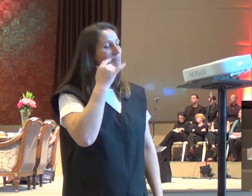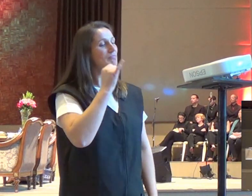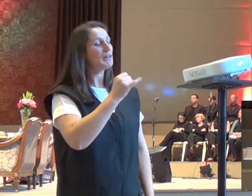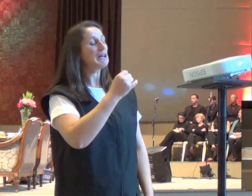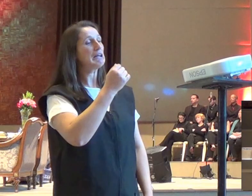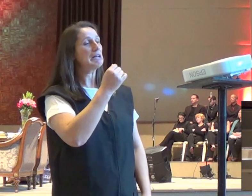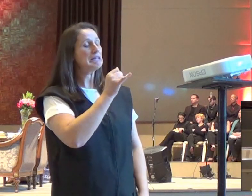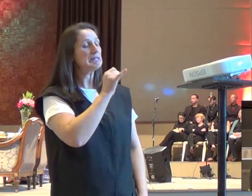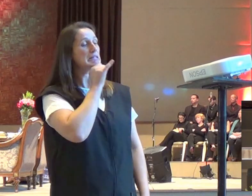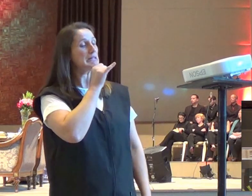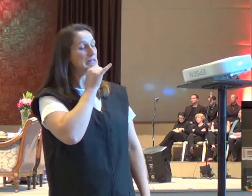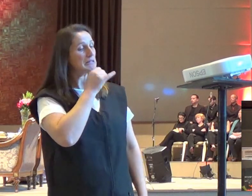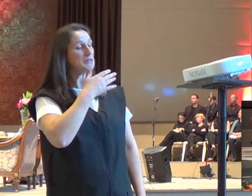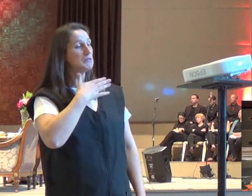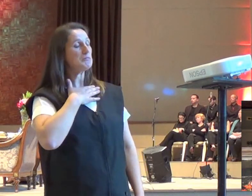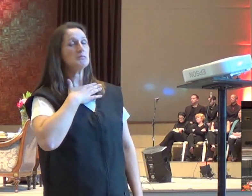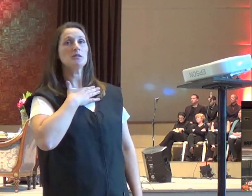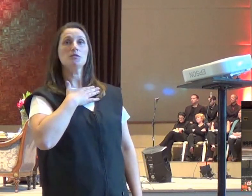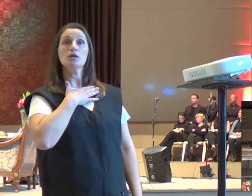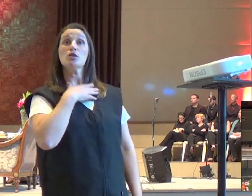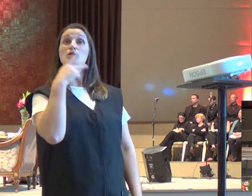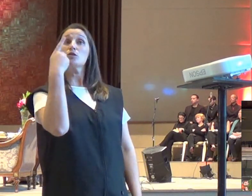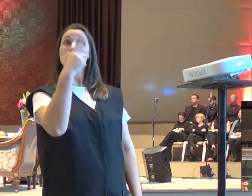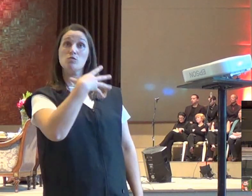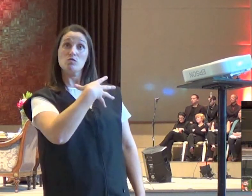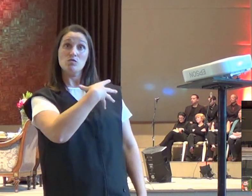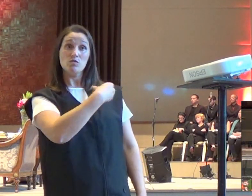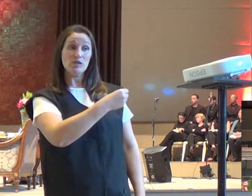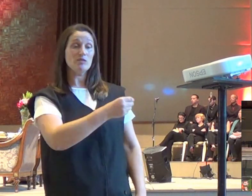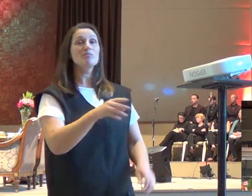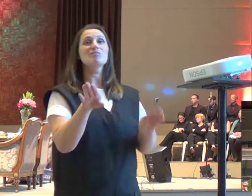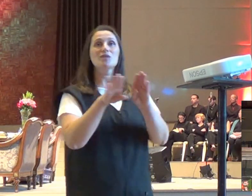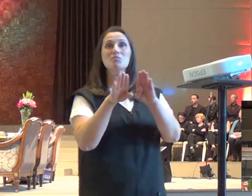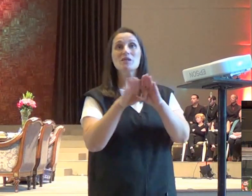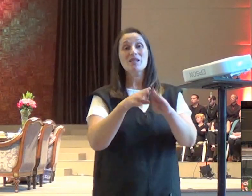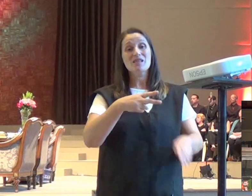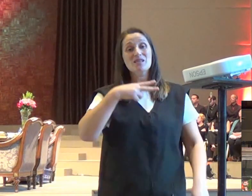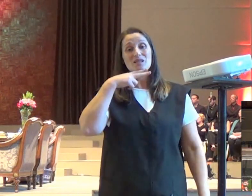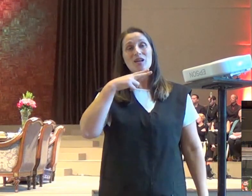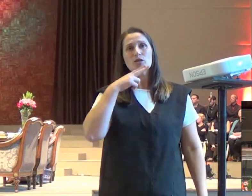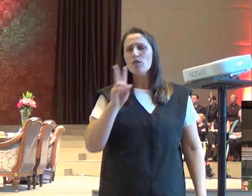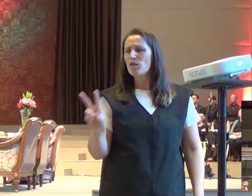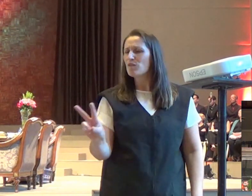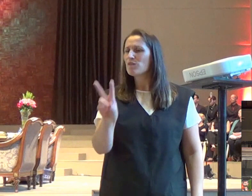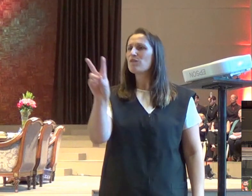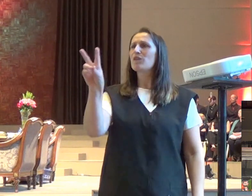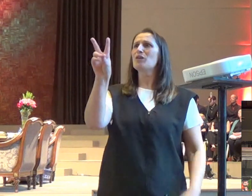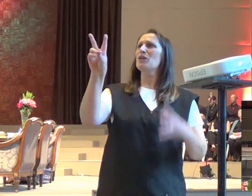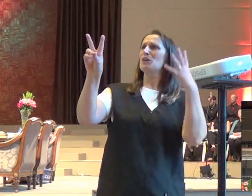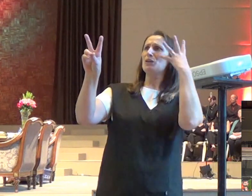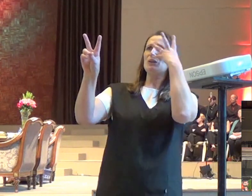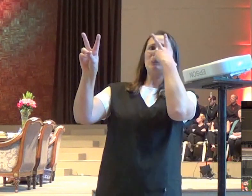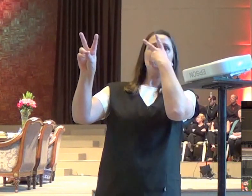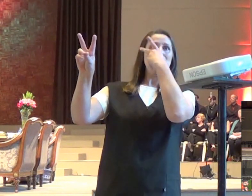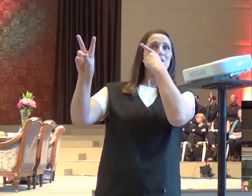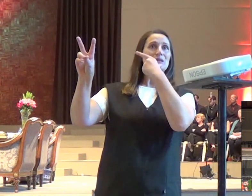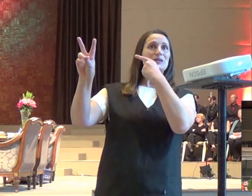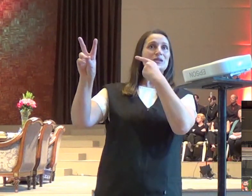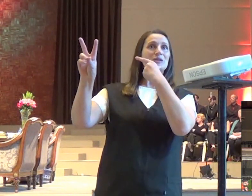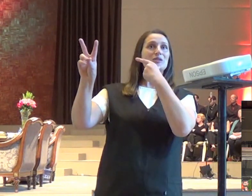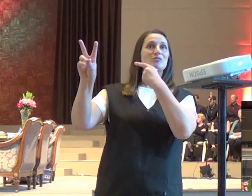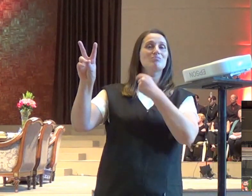seus netos. Valores tão bonitos, que eles sintam orgulho do